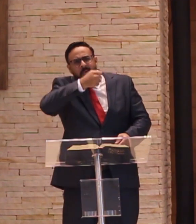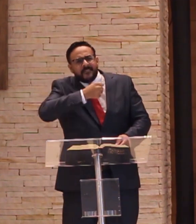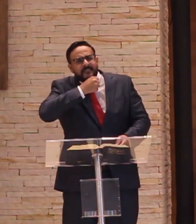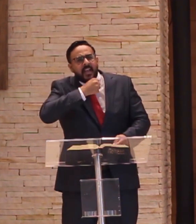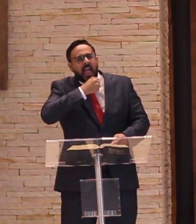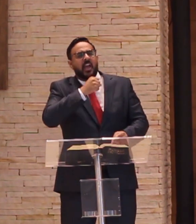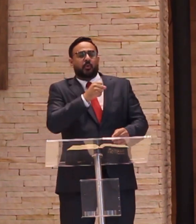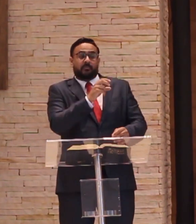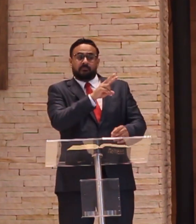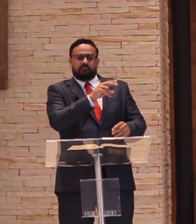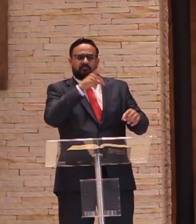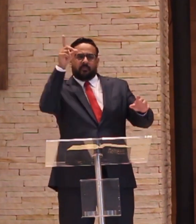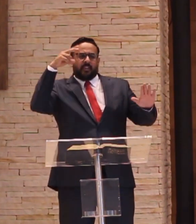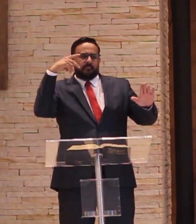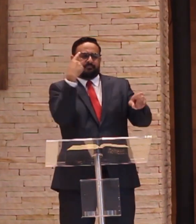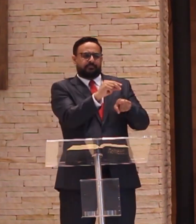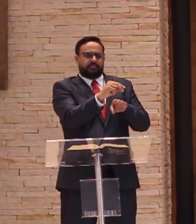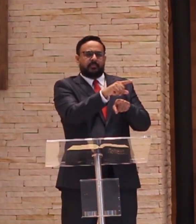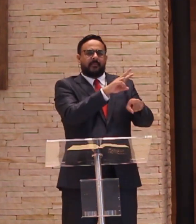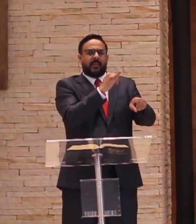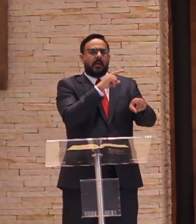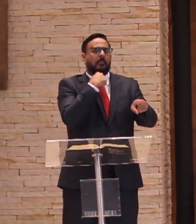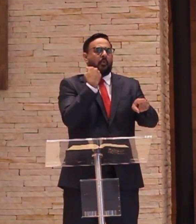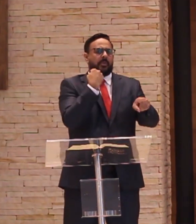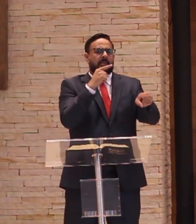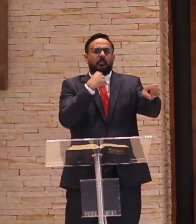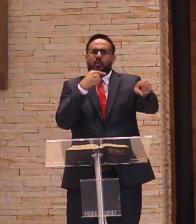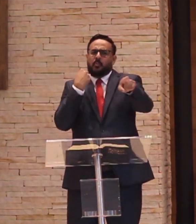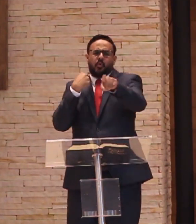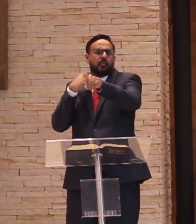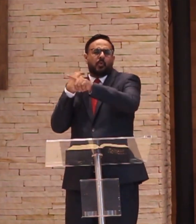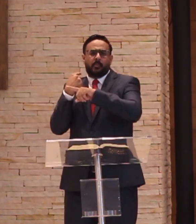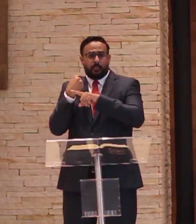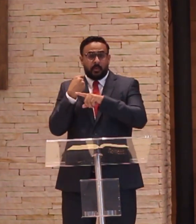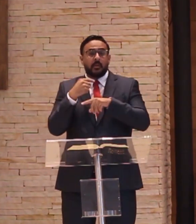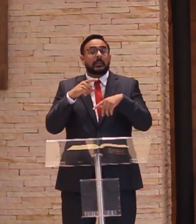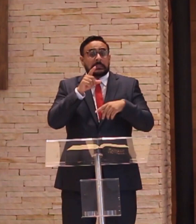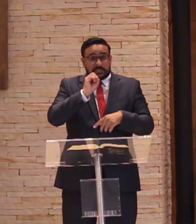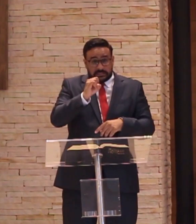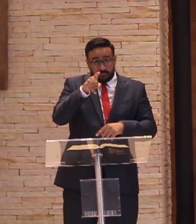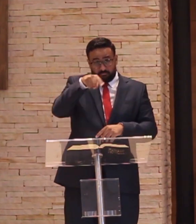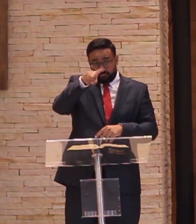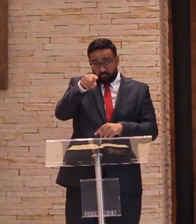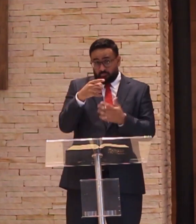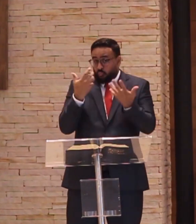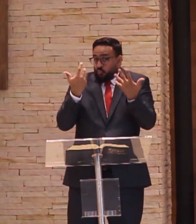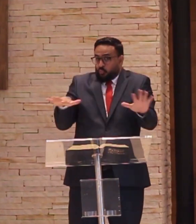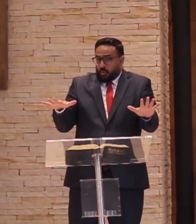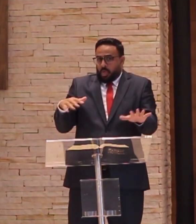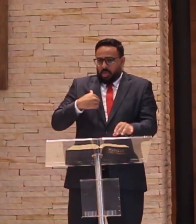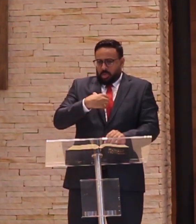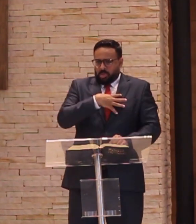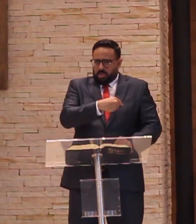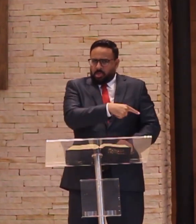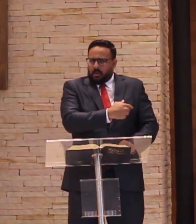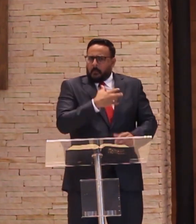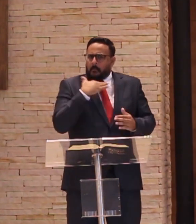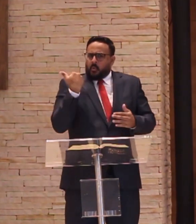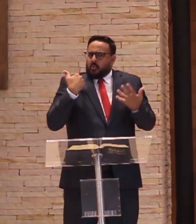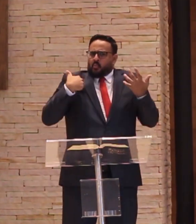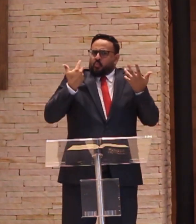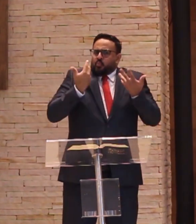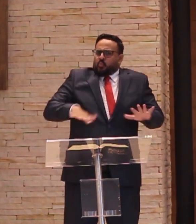precisam estar prontos. Pois nessa noite virá o anjo do Senhor, e aquela casa que